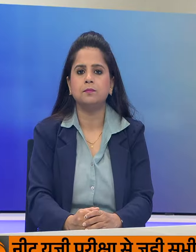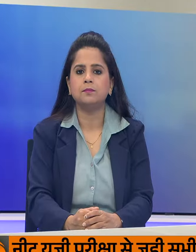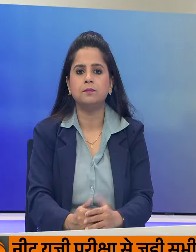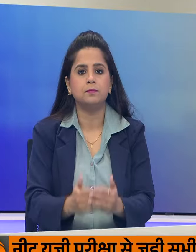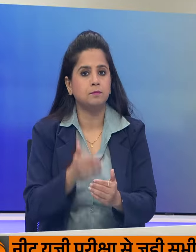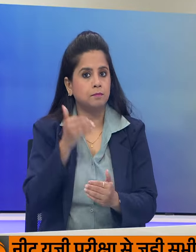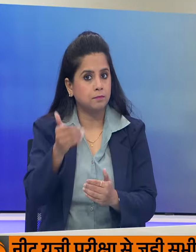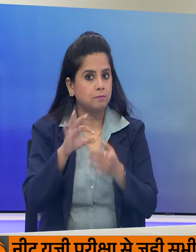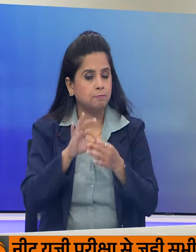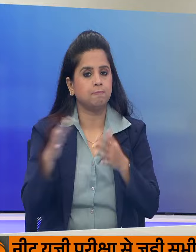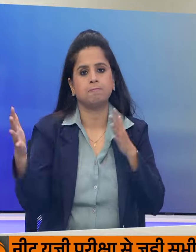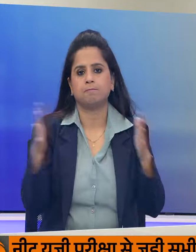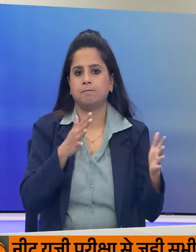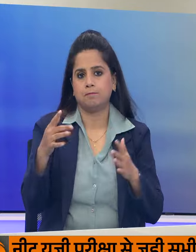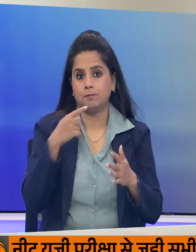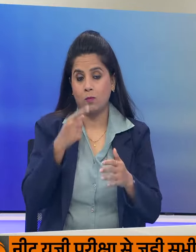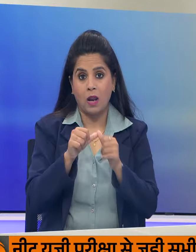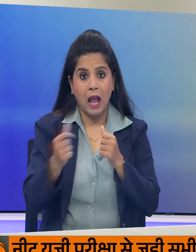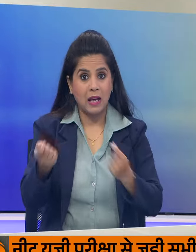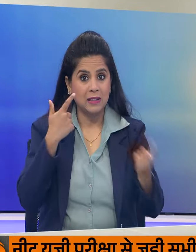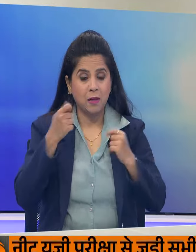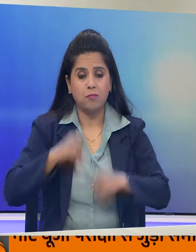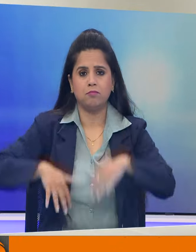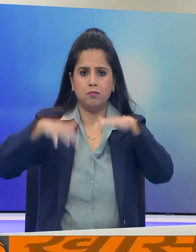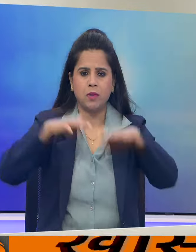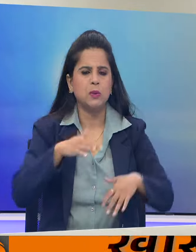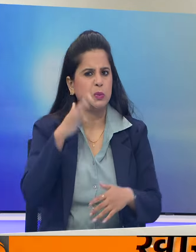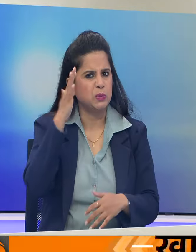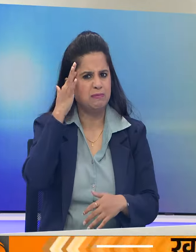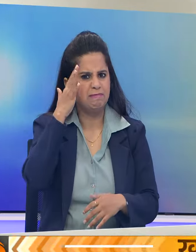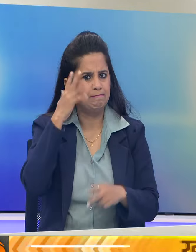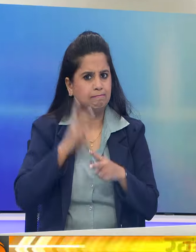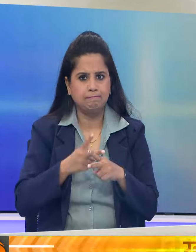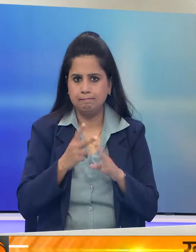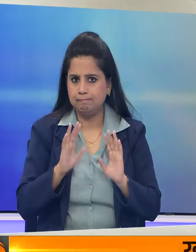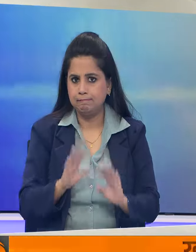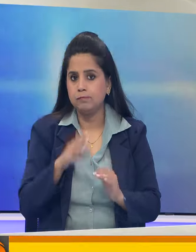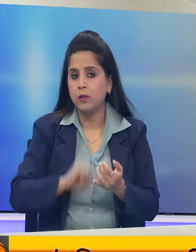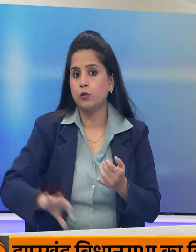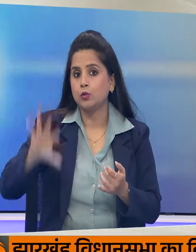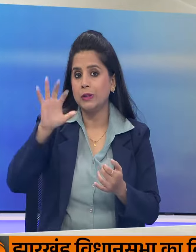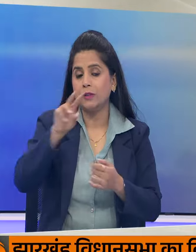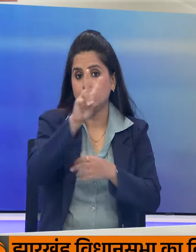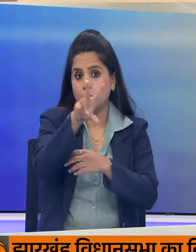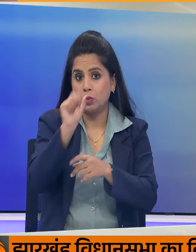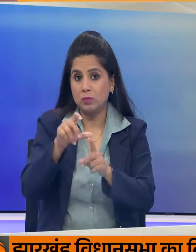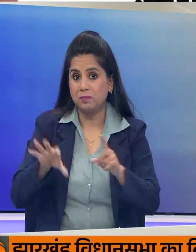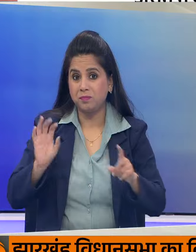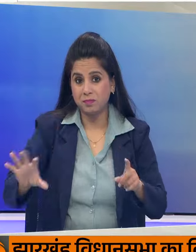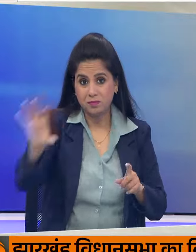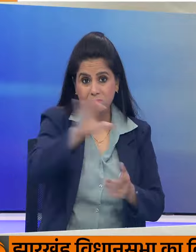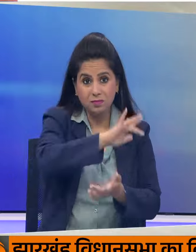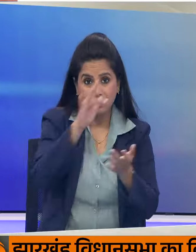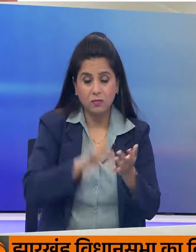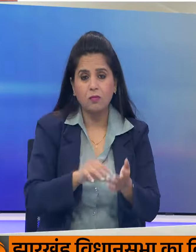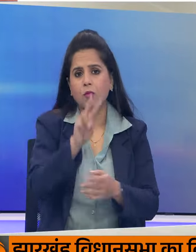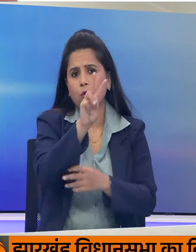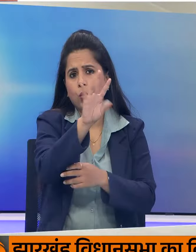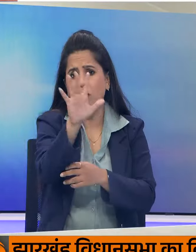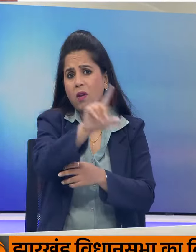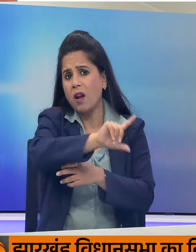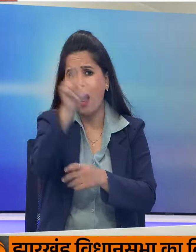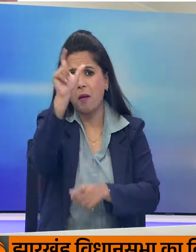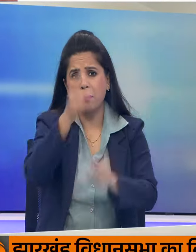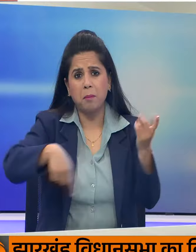अब बात मौसम की। असम में बाढ़ की स्थिति चिंताजनक बनी हुई है। राज्य के 29 प्रभावित जिलों में लगभग 25 लाख